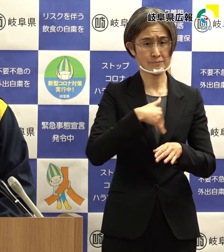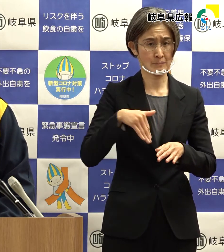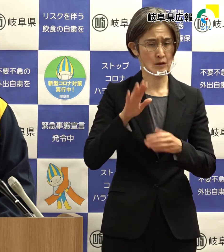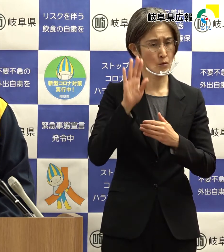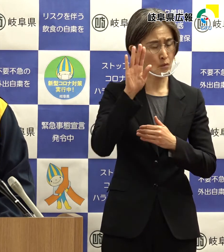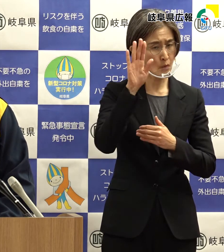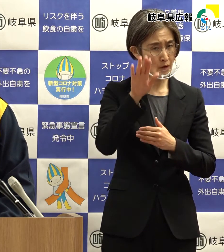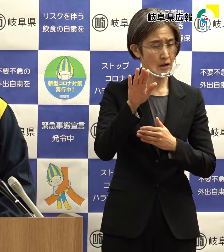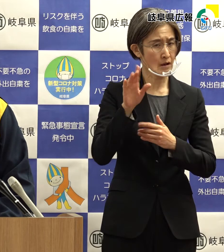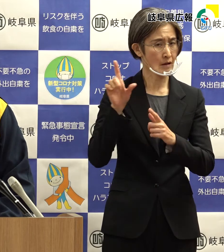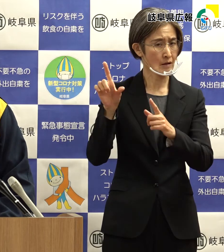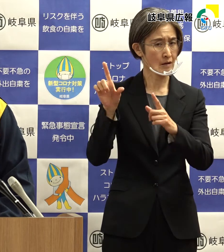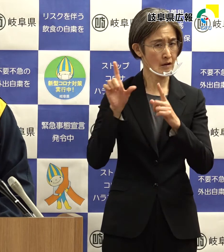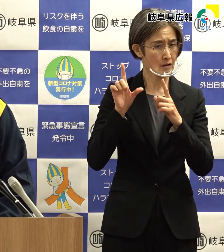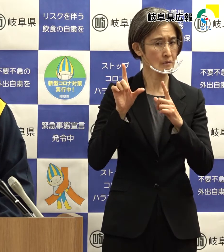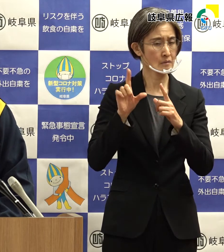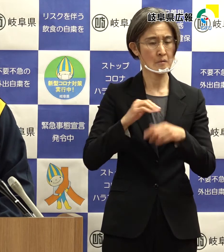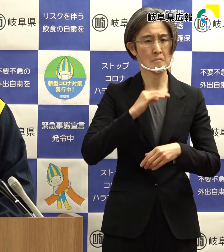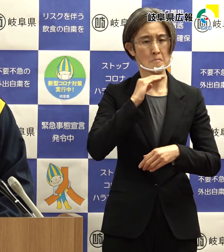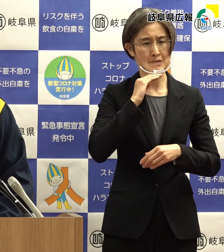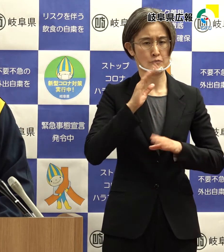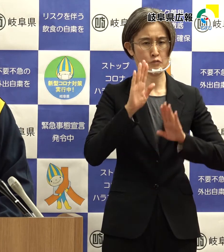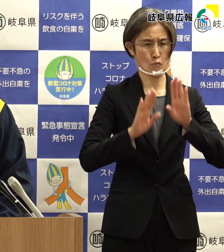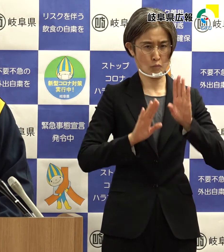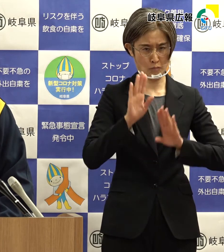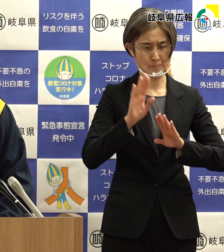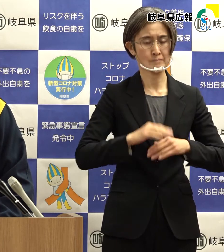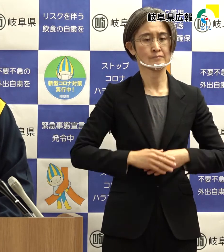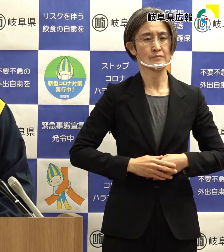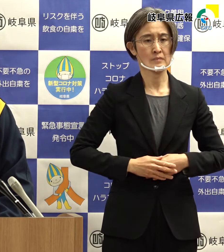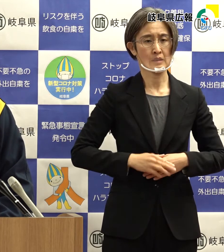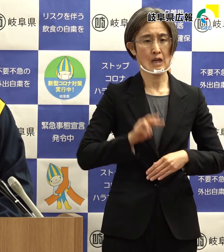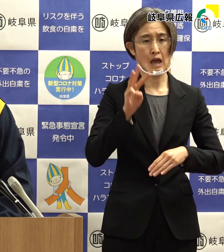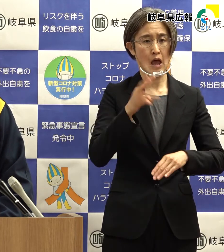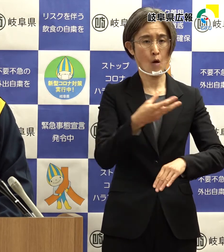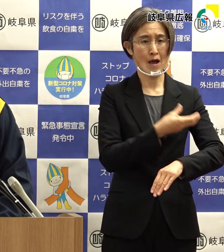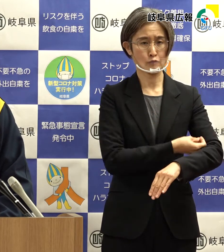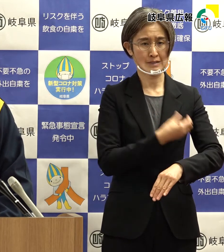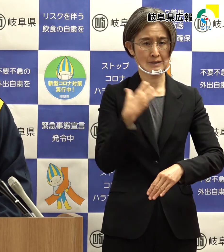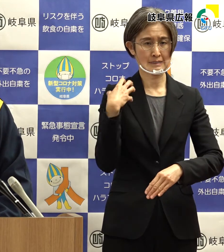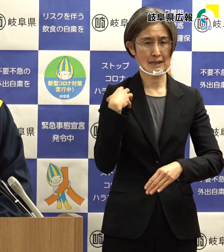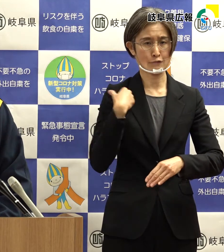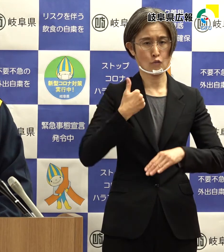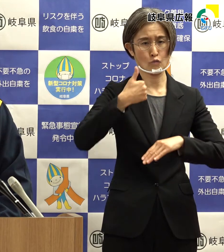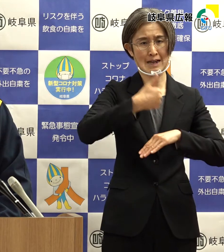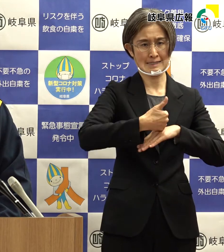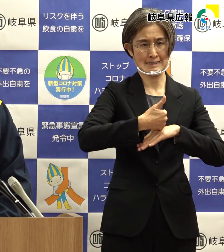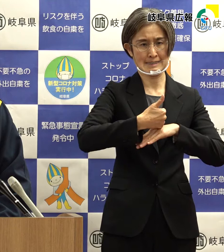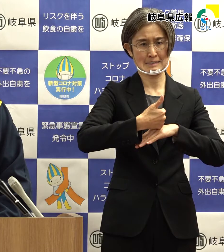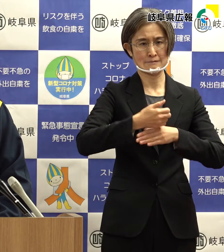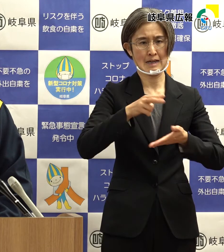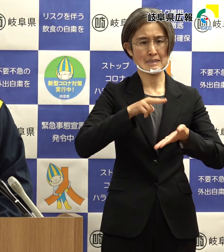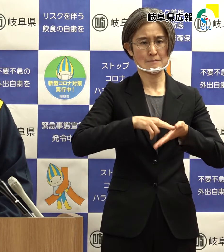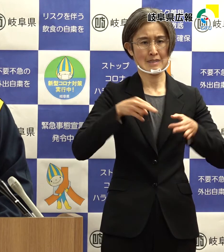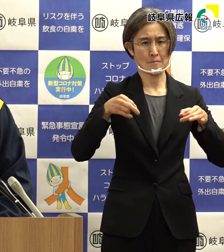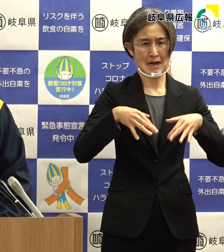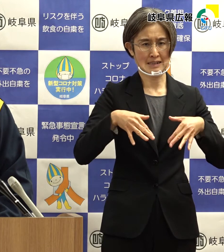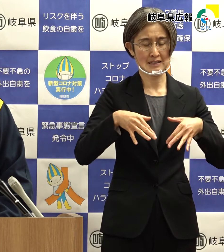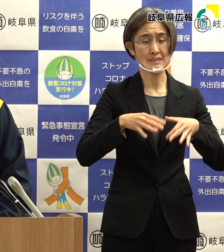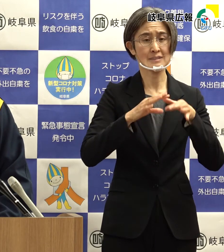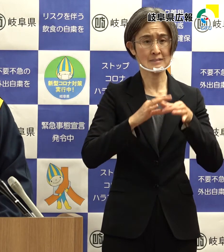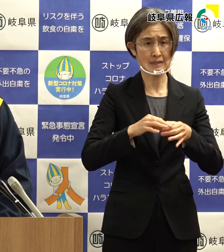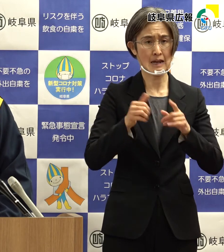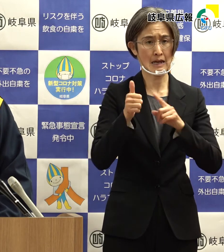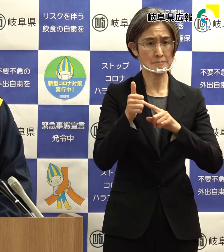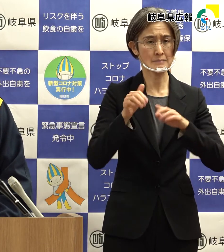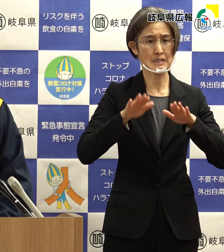あ、あの国の発表を待っているということですね。まあ、ワクチン担当大臣がまだ決まったばかりですから、今精力的に動いておられますから